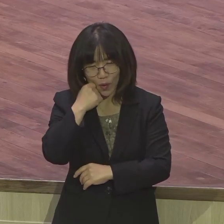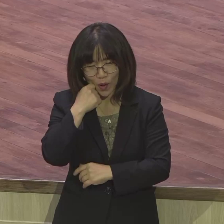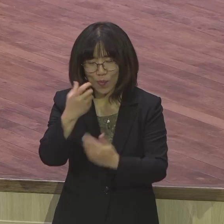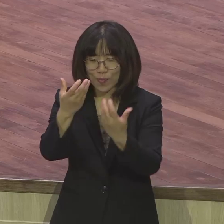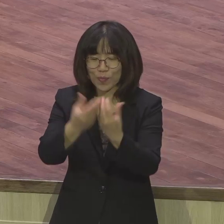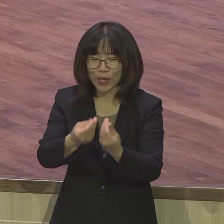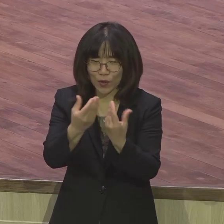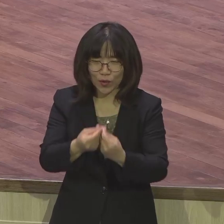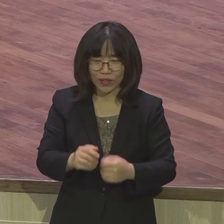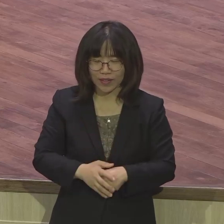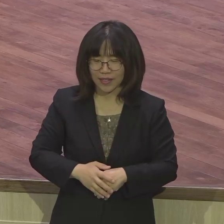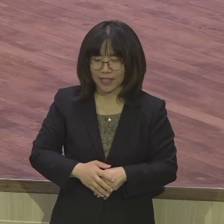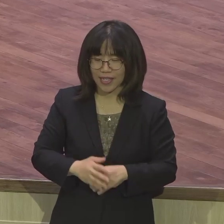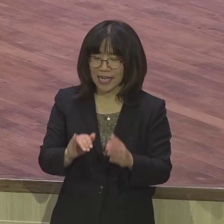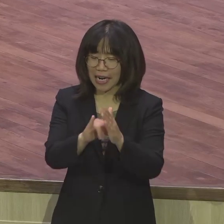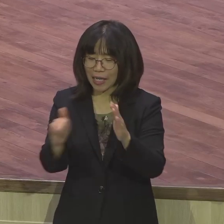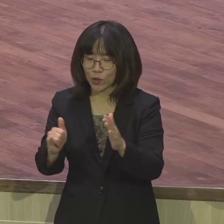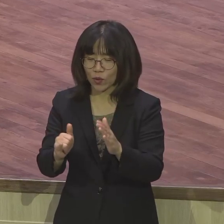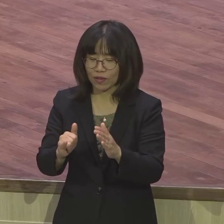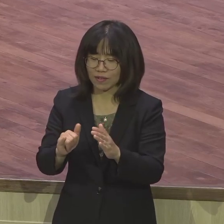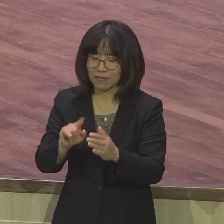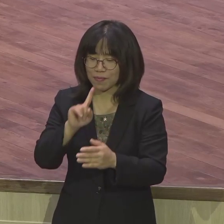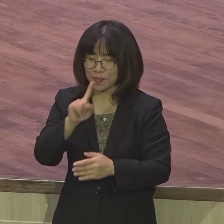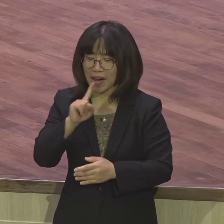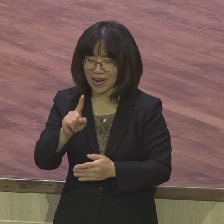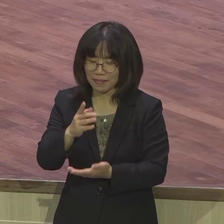그 비유는 다른 비유니까 절대 집 얘기하지 말라고.